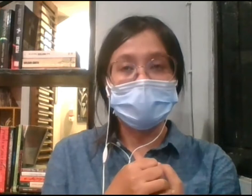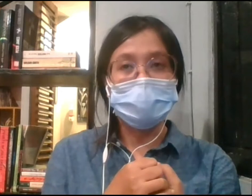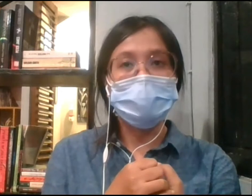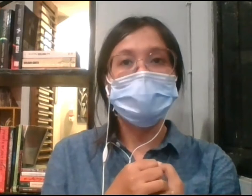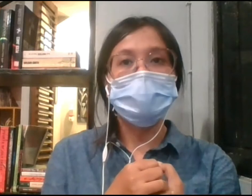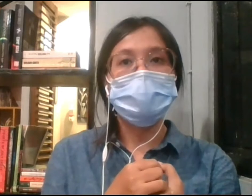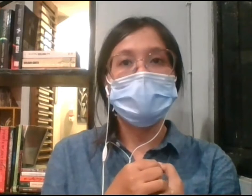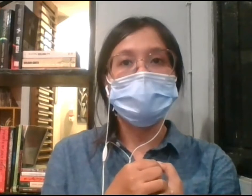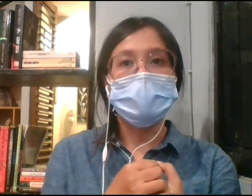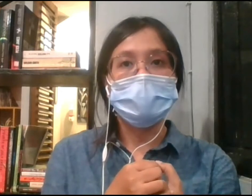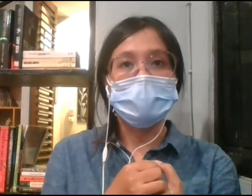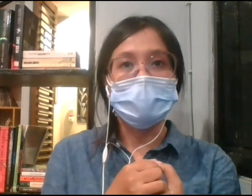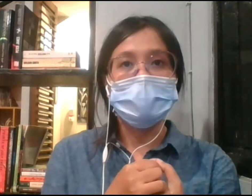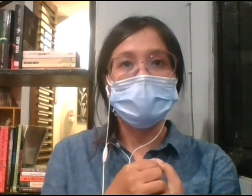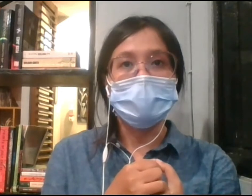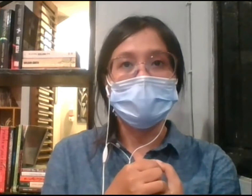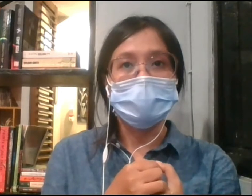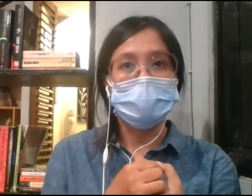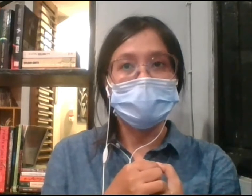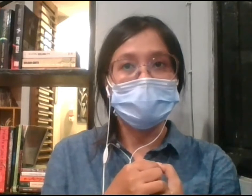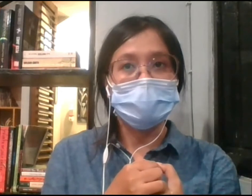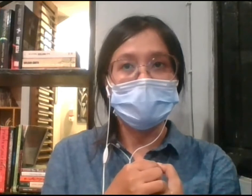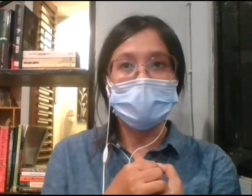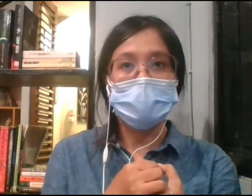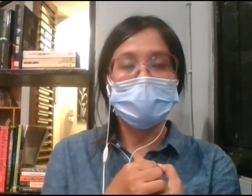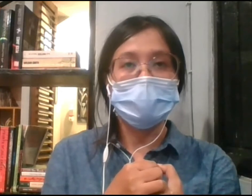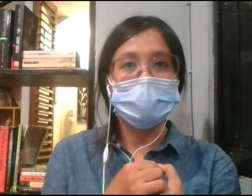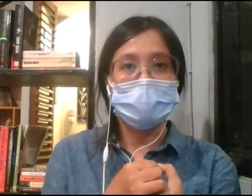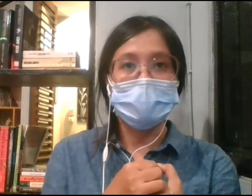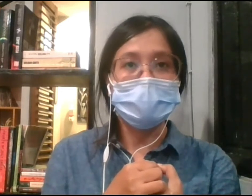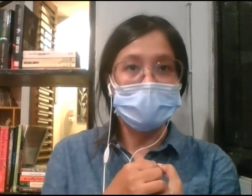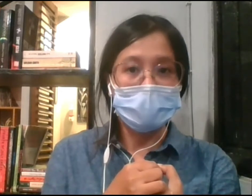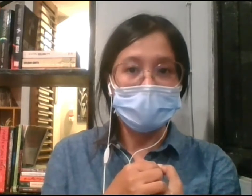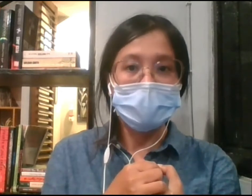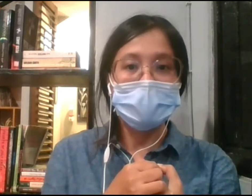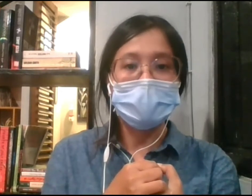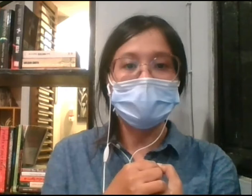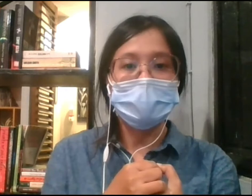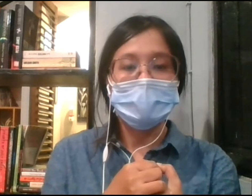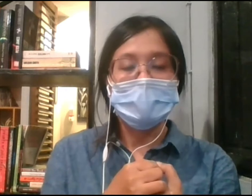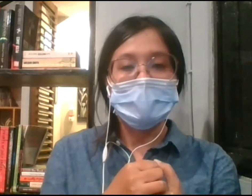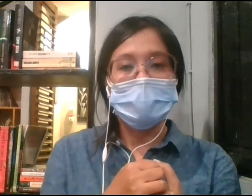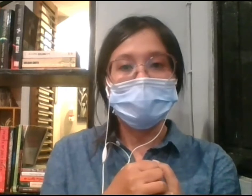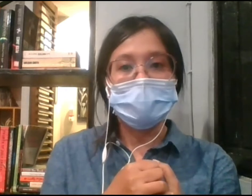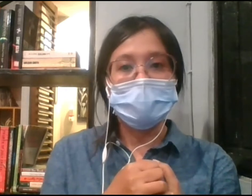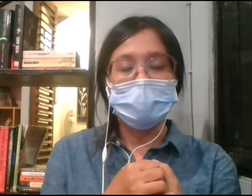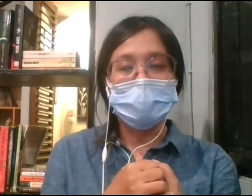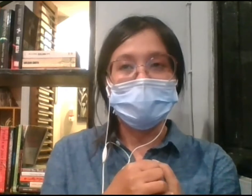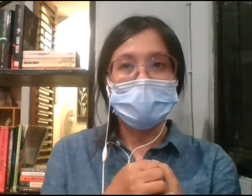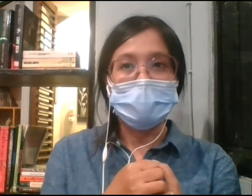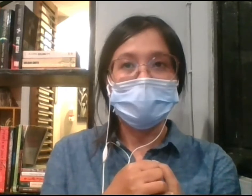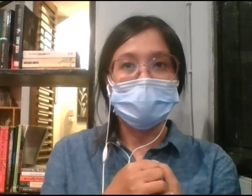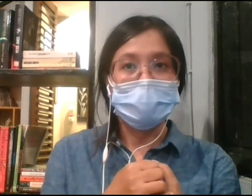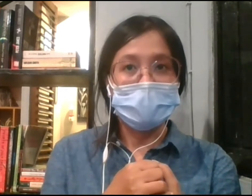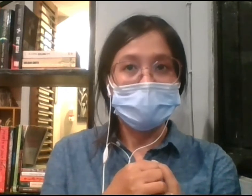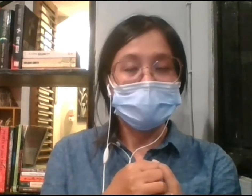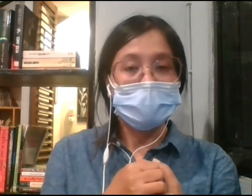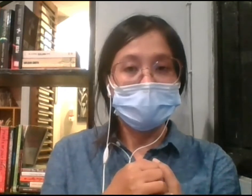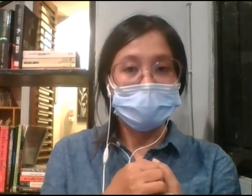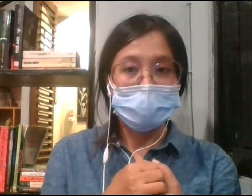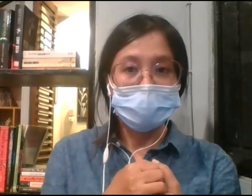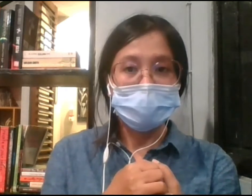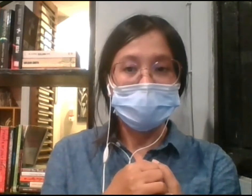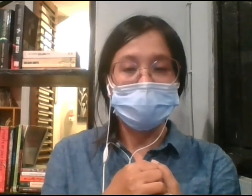berita langsung itu kan biasanya hanya peristiwa misalnya kecelakaan, kemudian misalnya Gunung